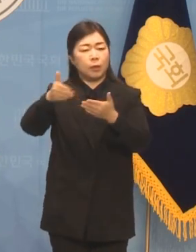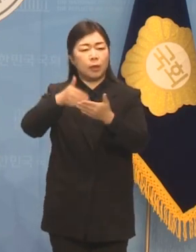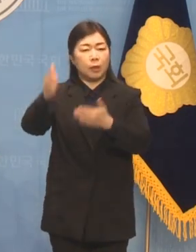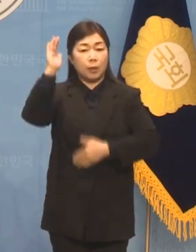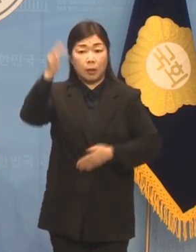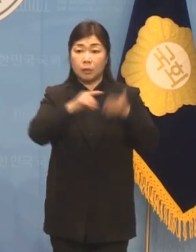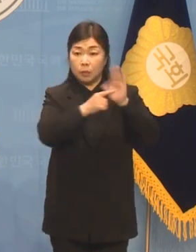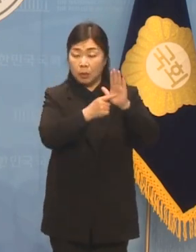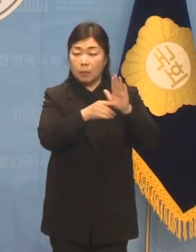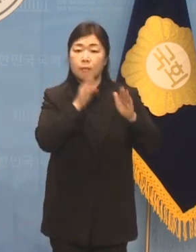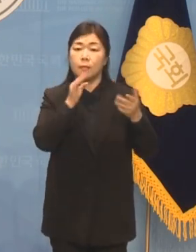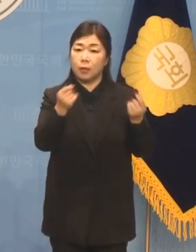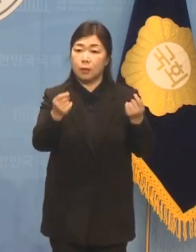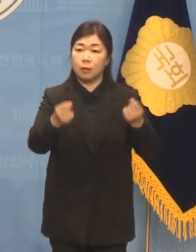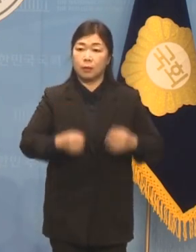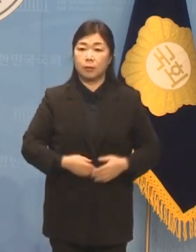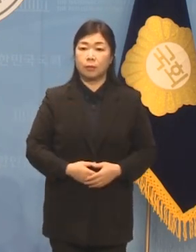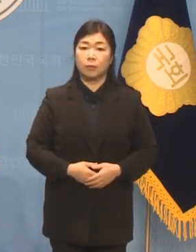오늘